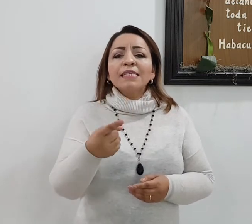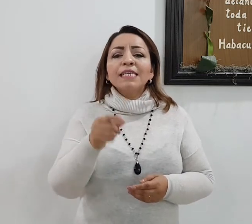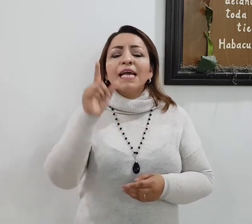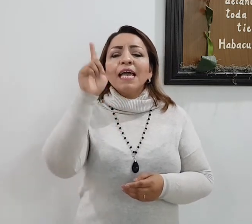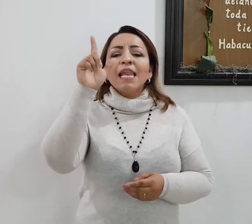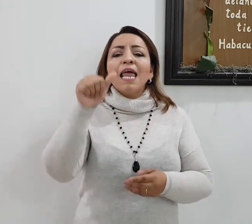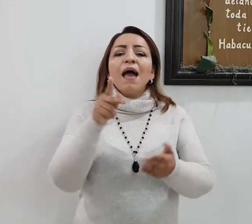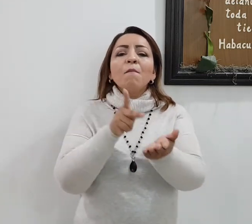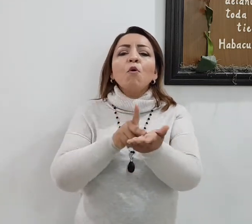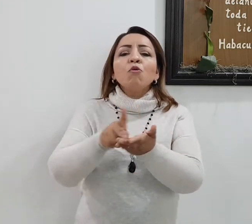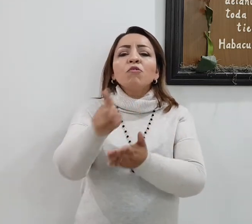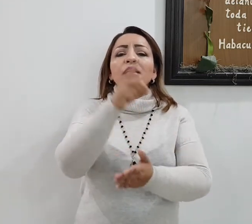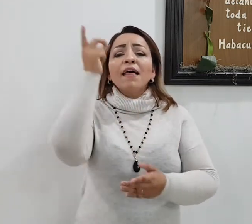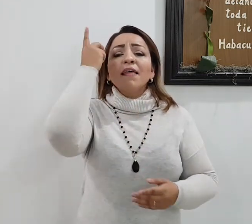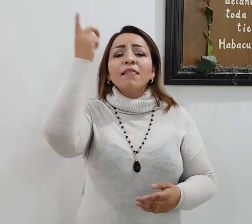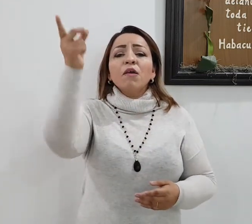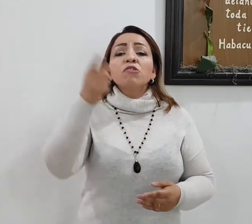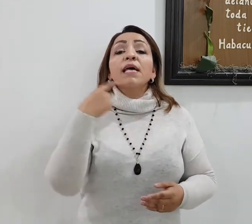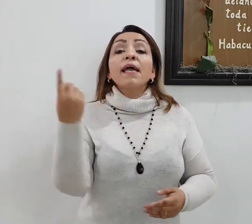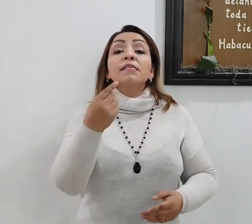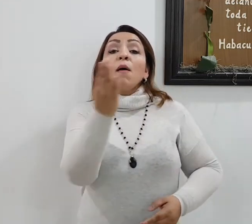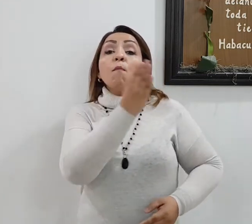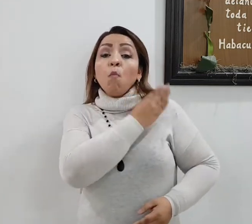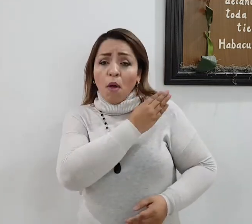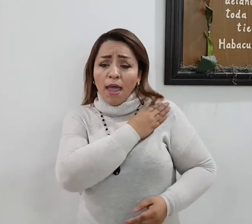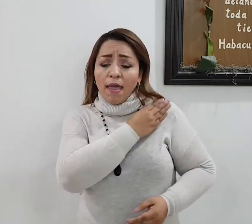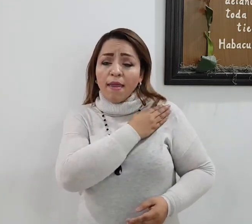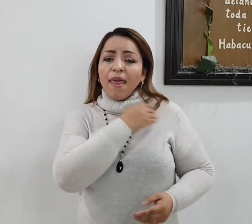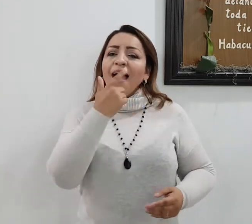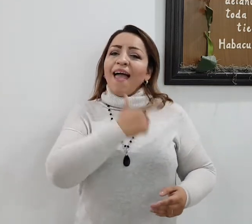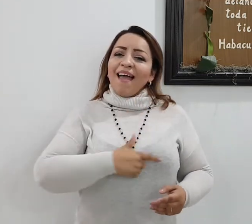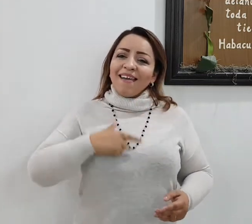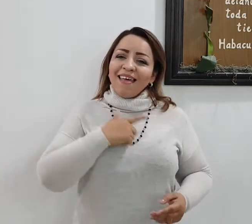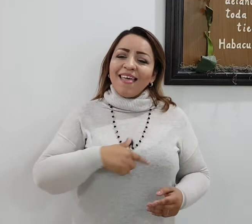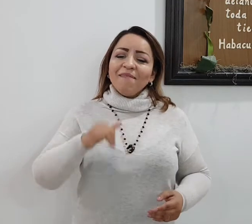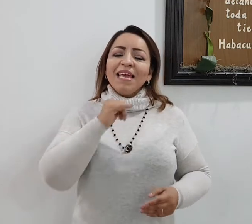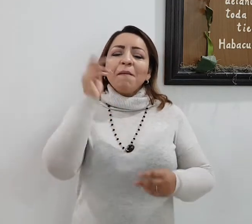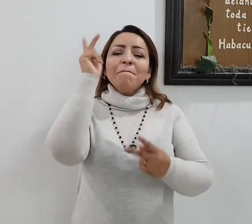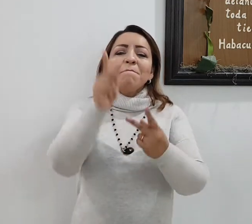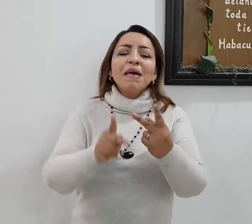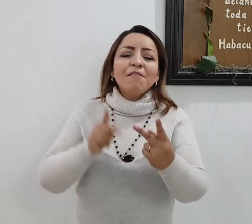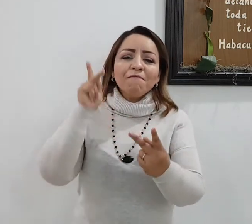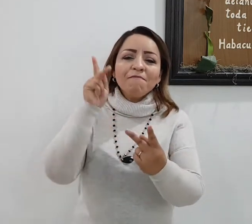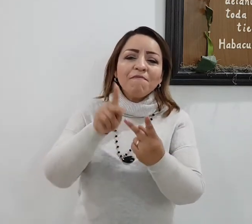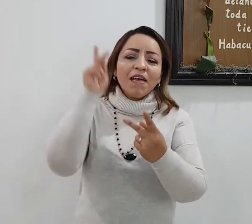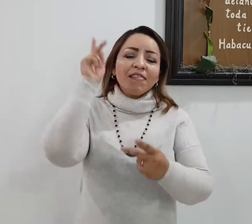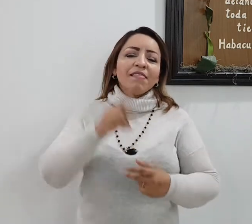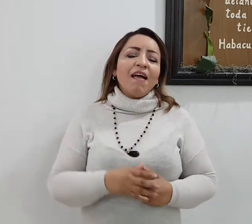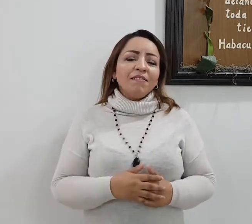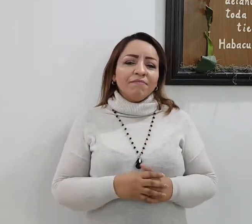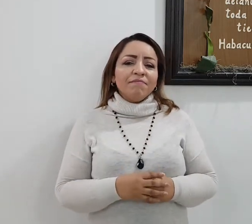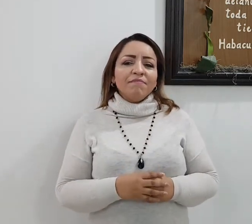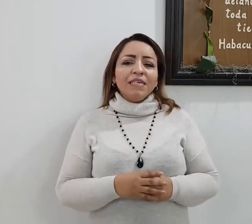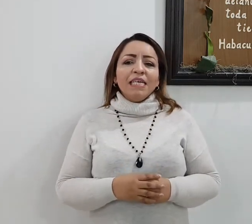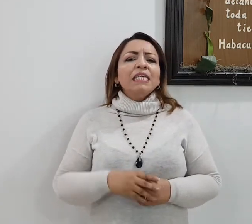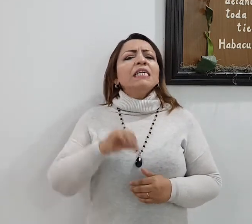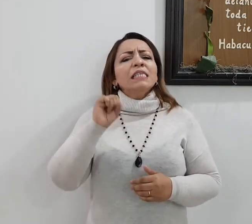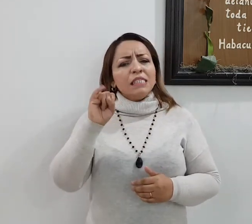perfecta. Y así lo creo, hermano. Buena, agradable y perfecta. Y si es buena la voluntad de Dios, quiere decir que es para